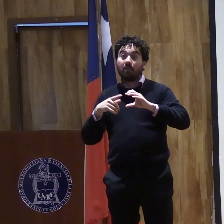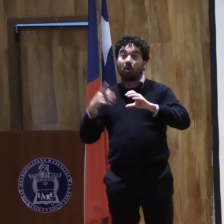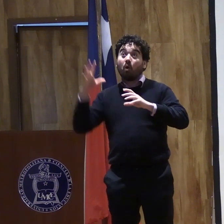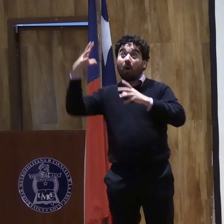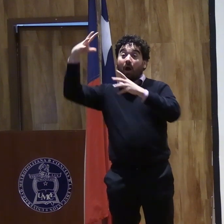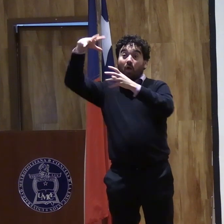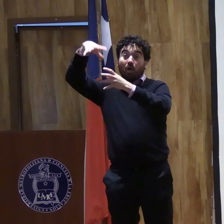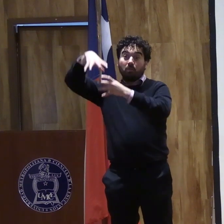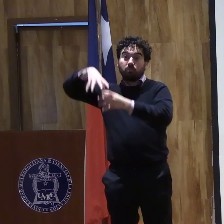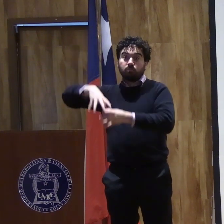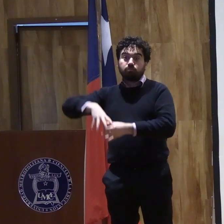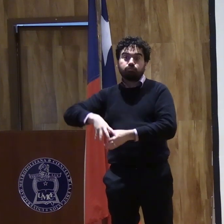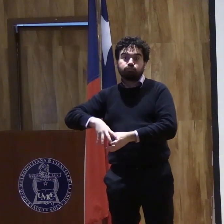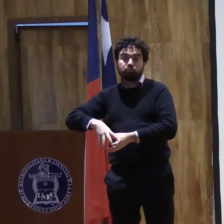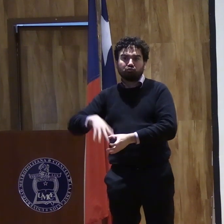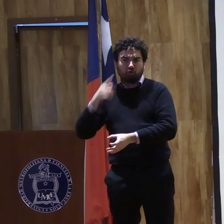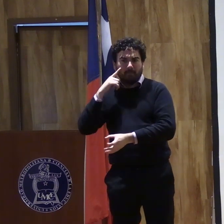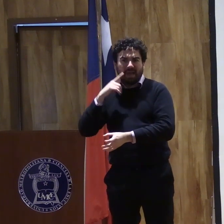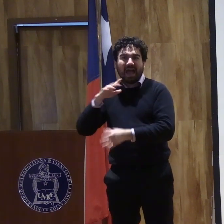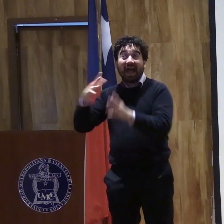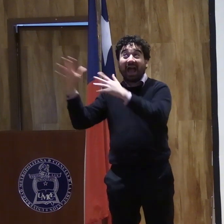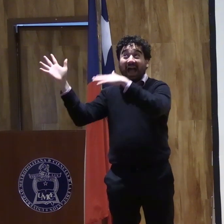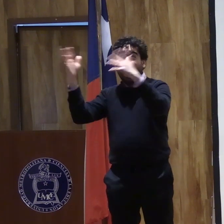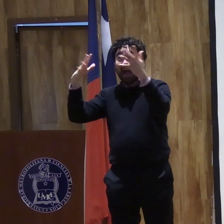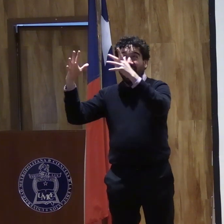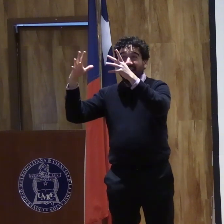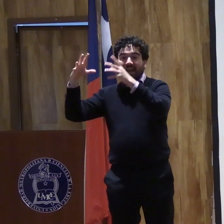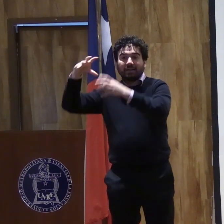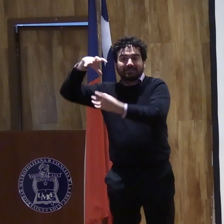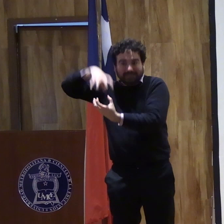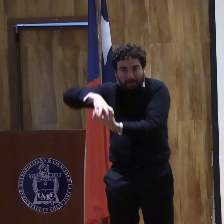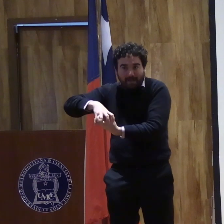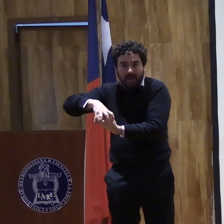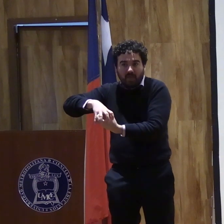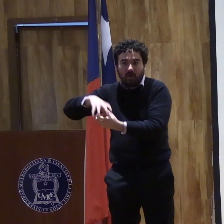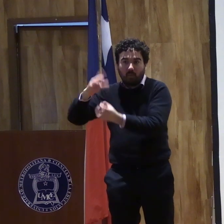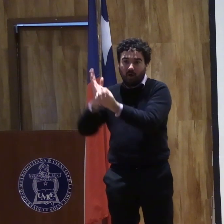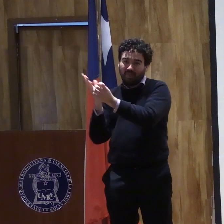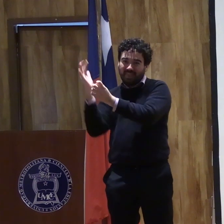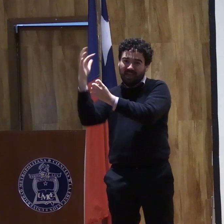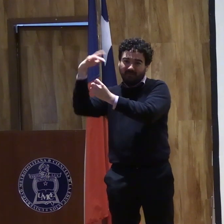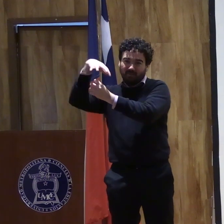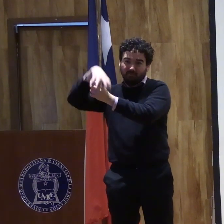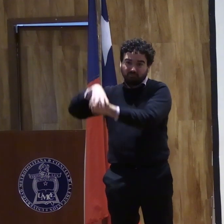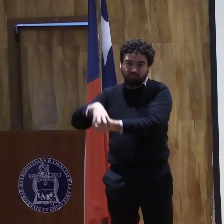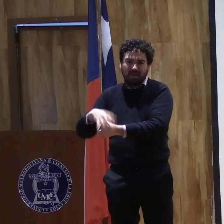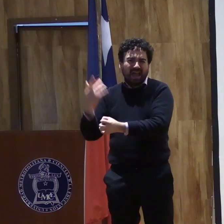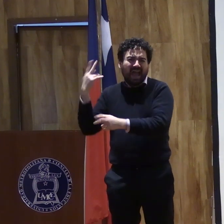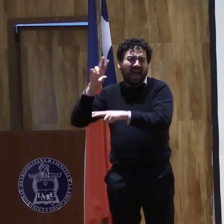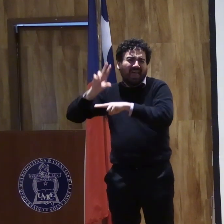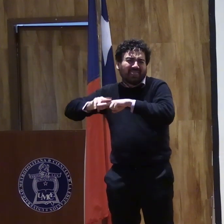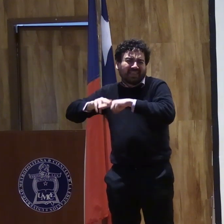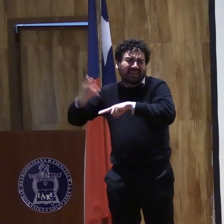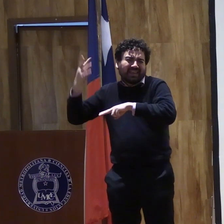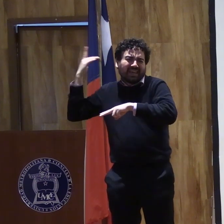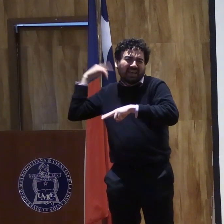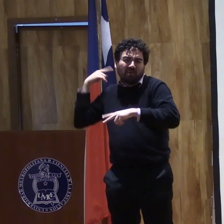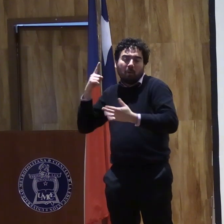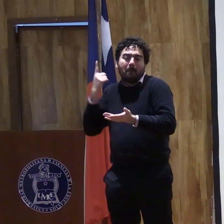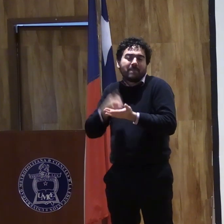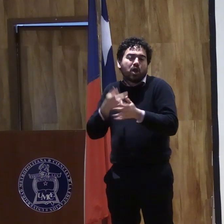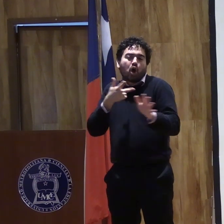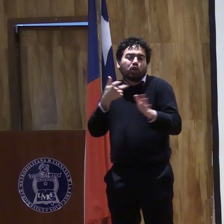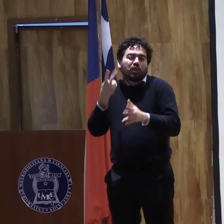aire que quedaron atrapadas. Y es el aire que respiraba Bernardo Higgins, ¿no? En